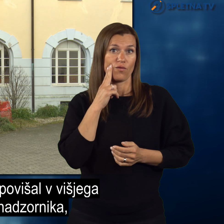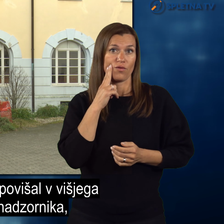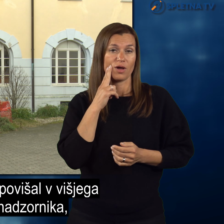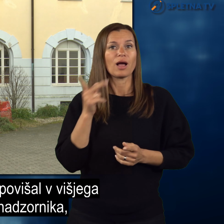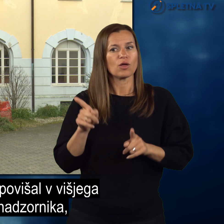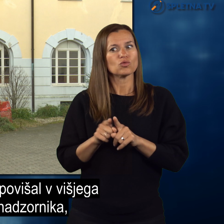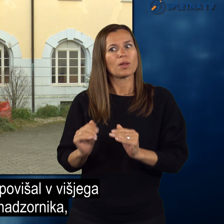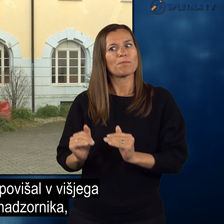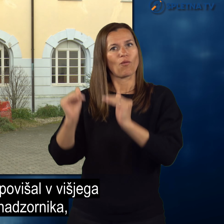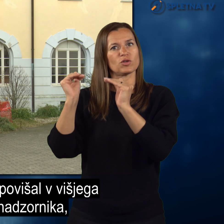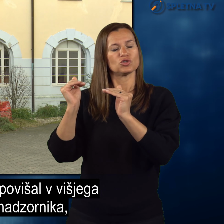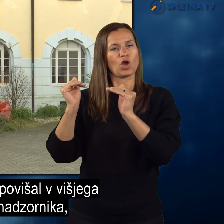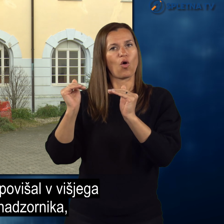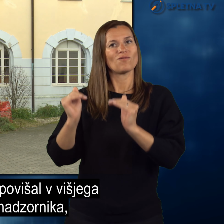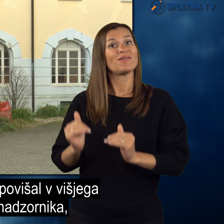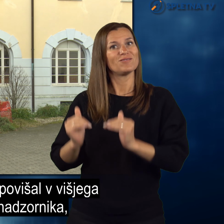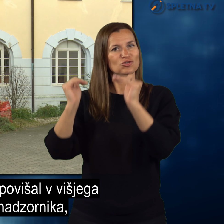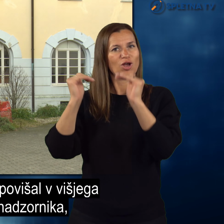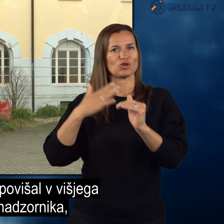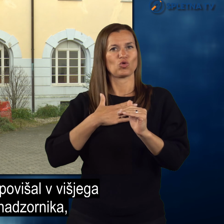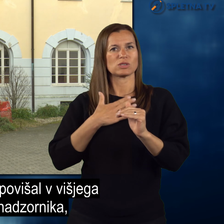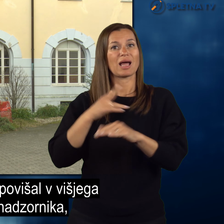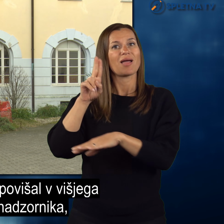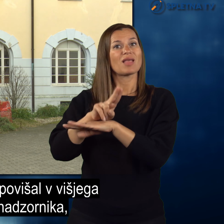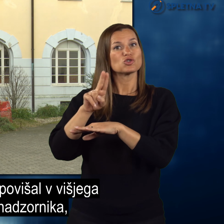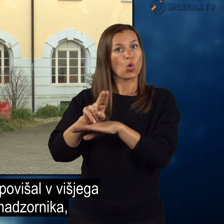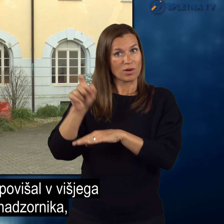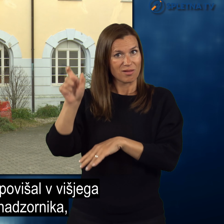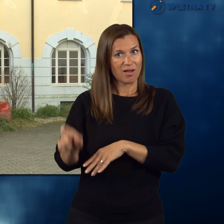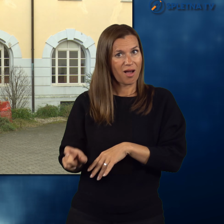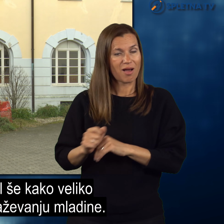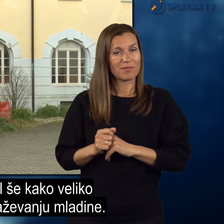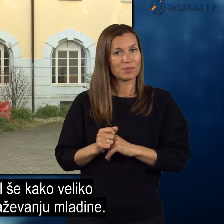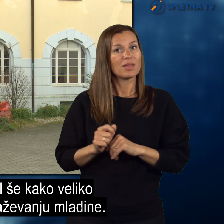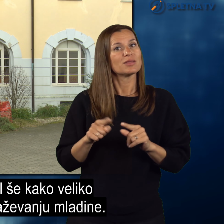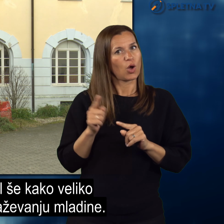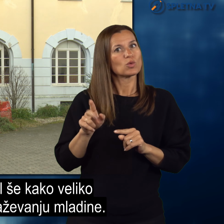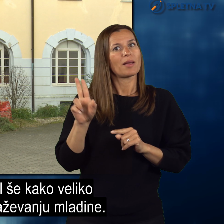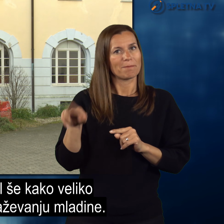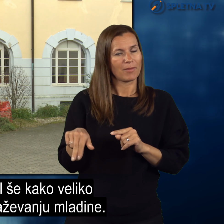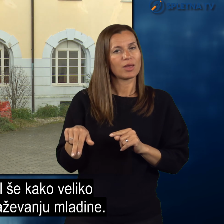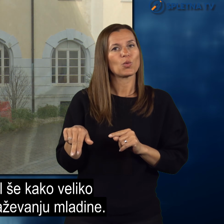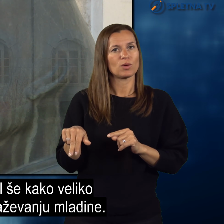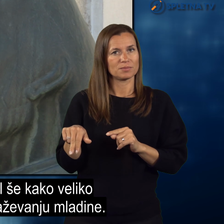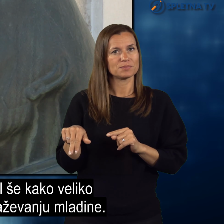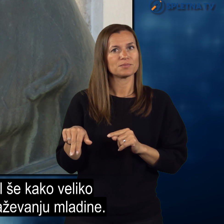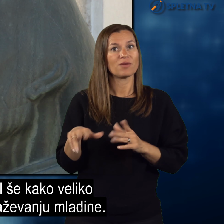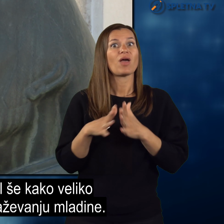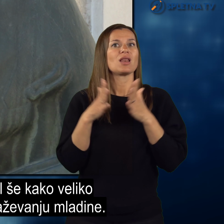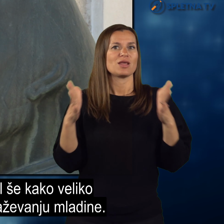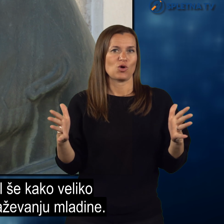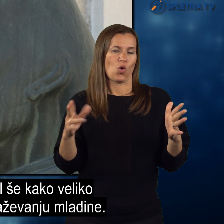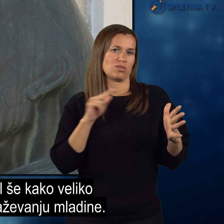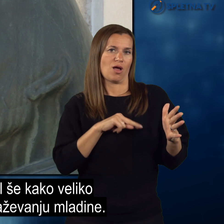Škof ga je tudi povišal v višjega šolskega nadzornika, tako da je imel še kako